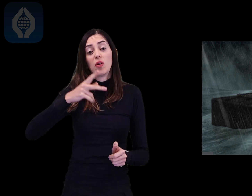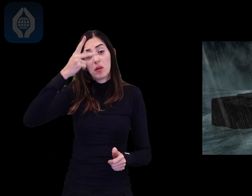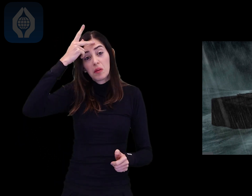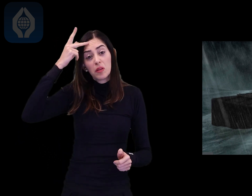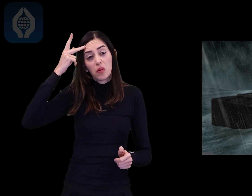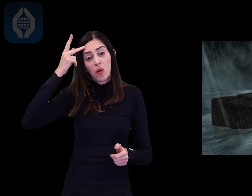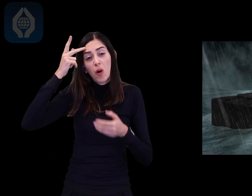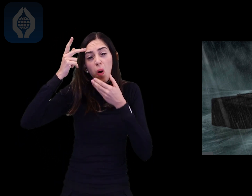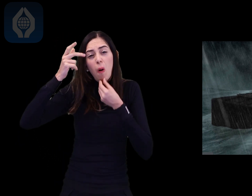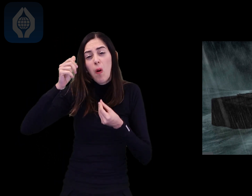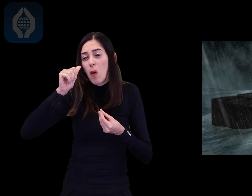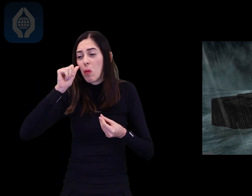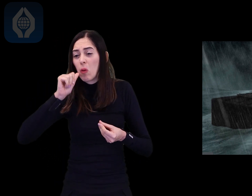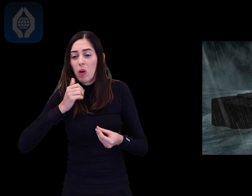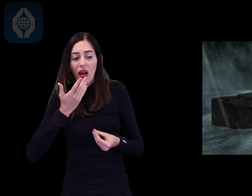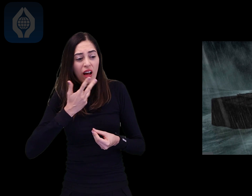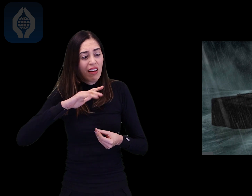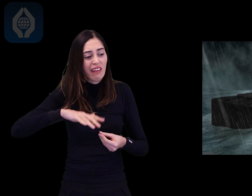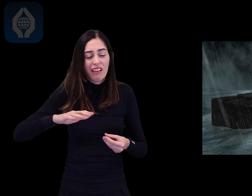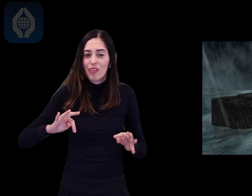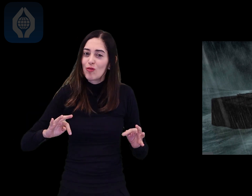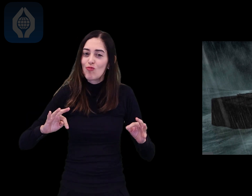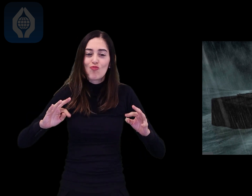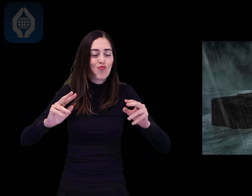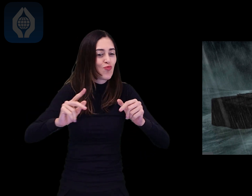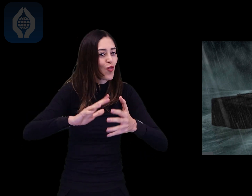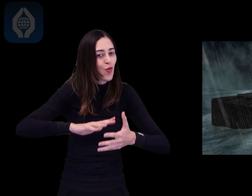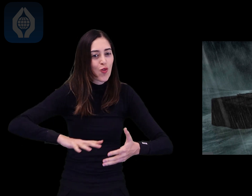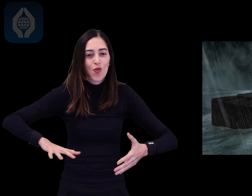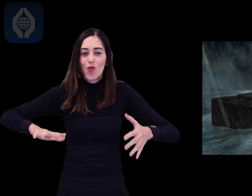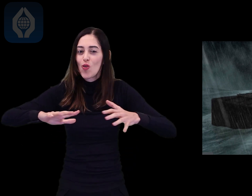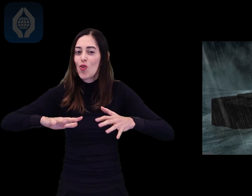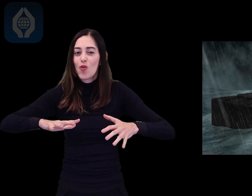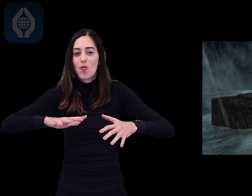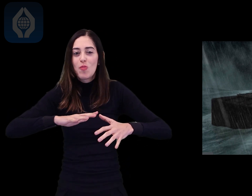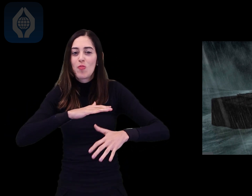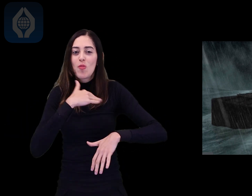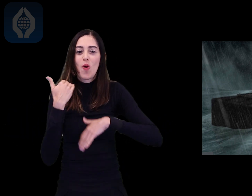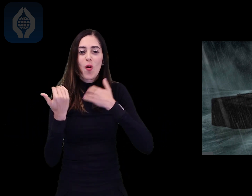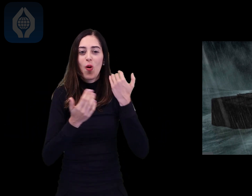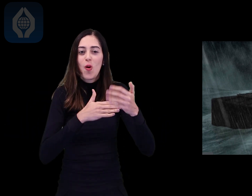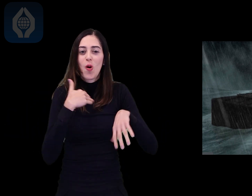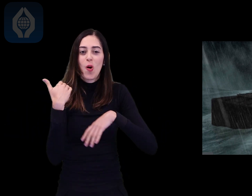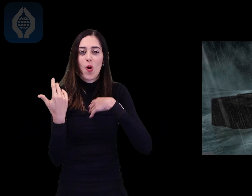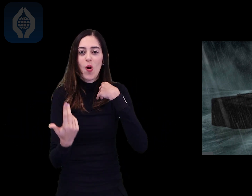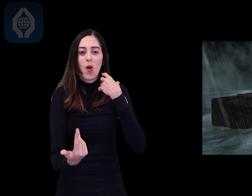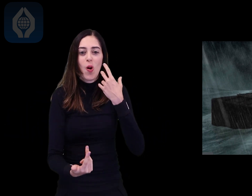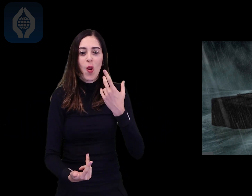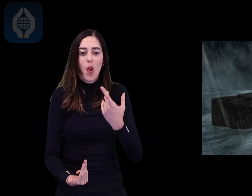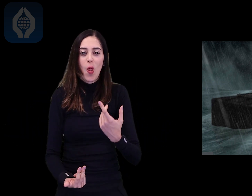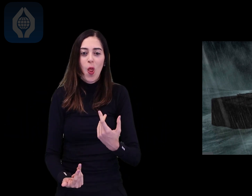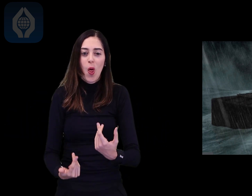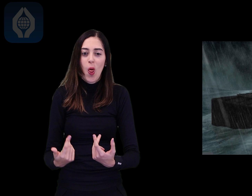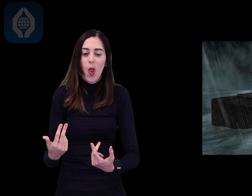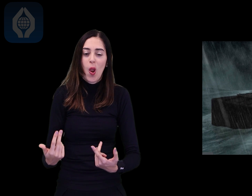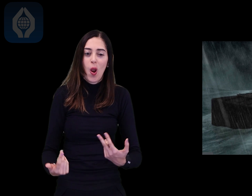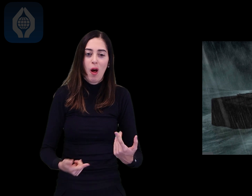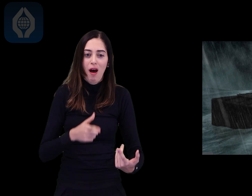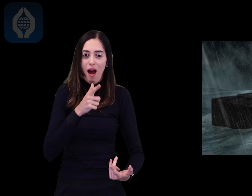arca morreram no dilúvio. Deus é santo e justo. Ele é um Deus de amor, mas sem dúvida também um